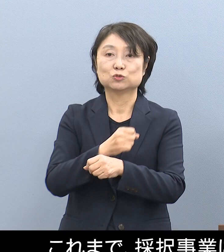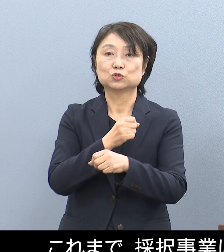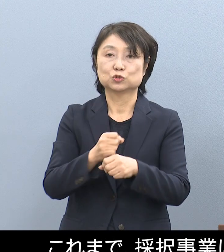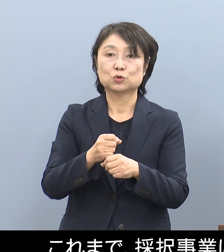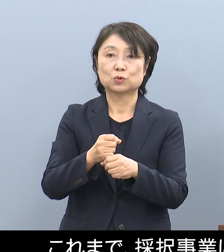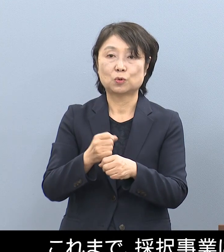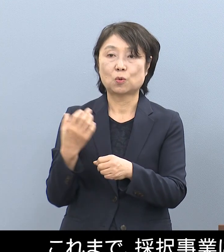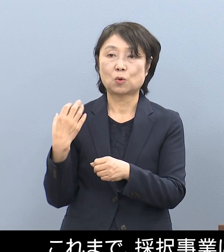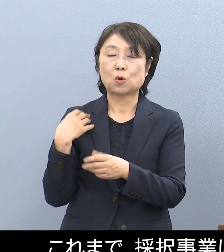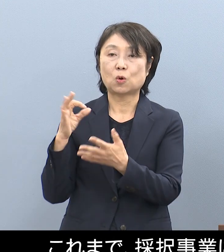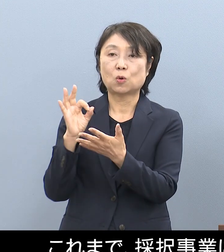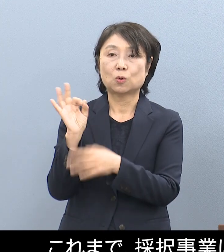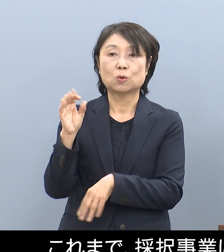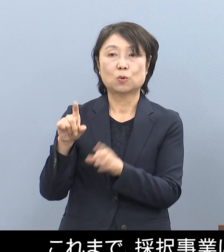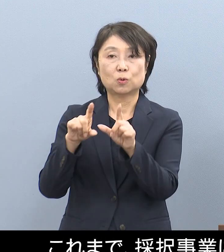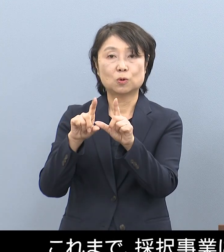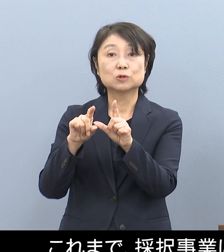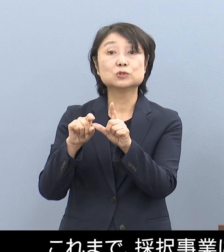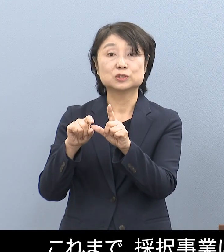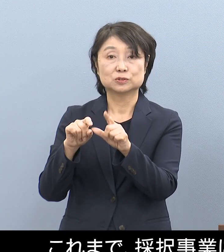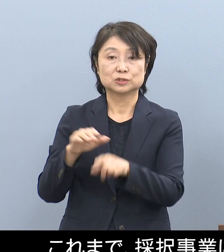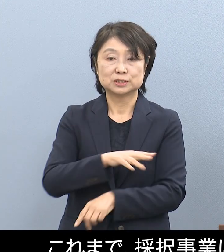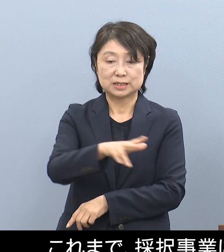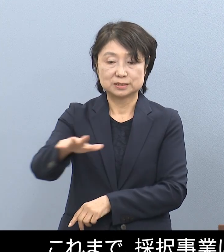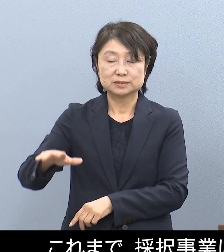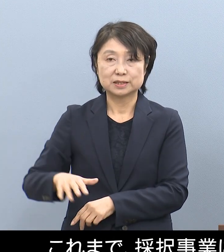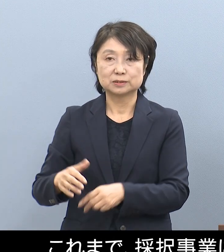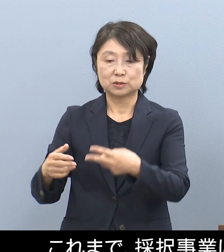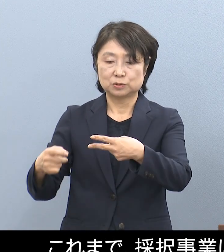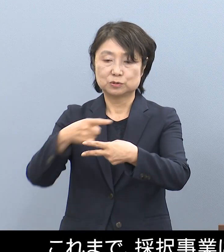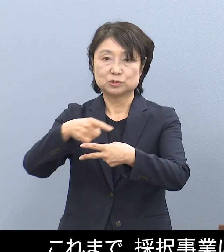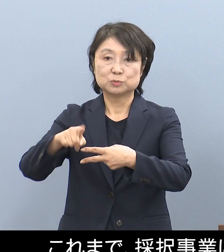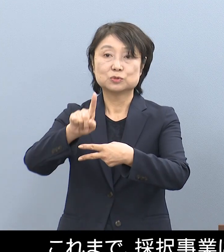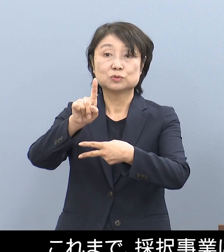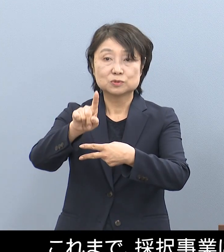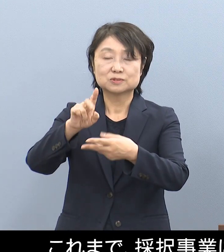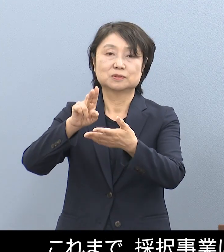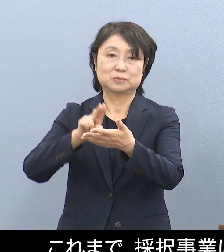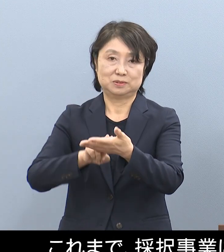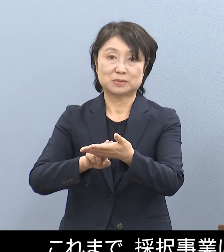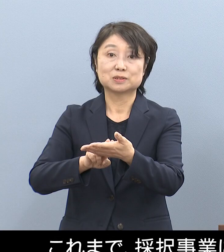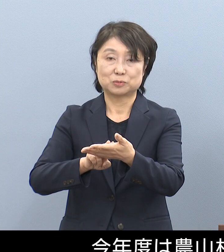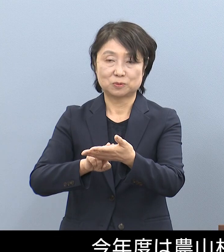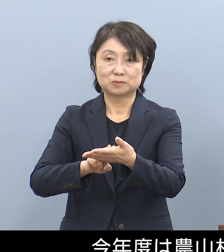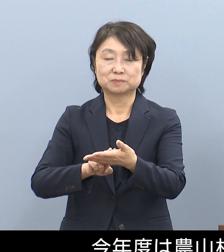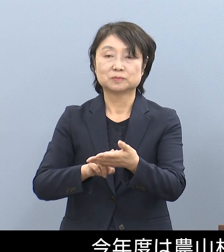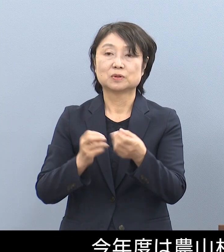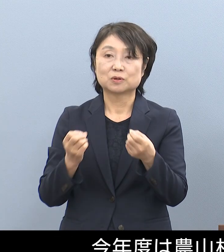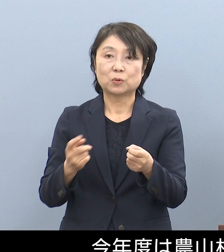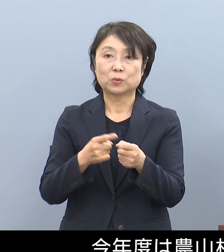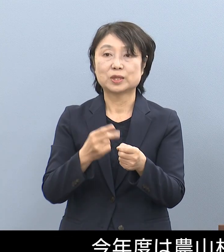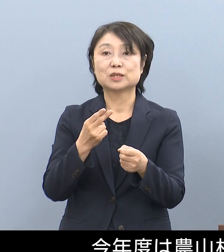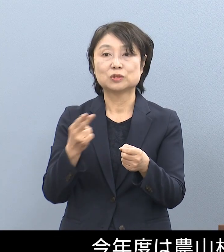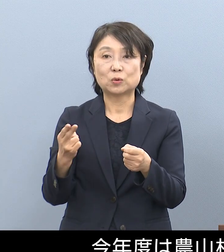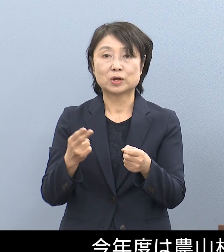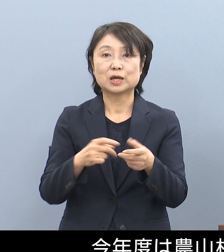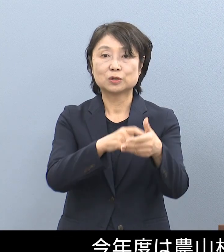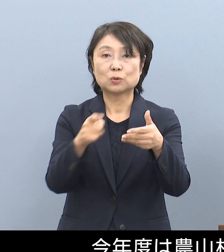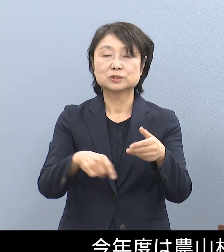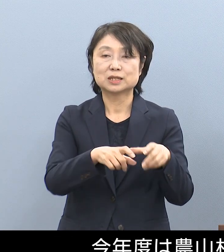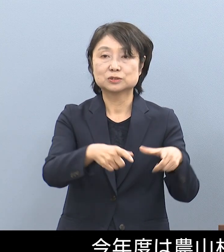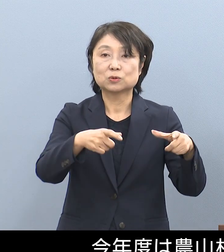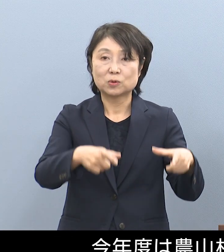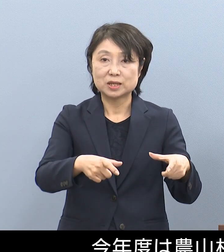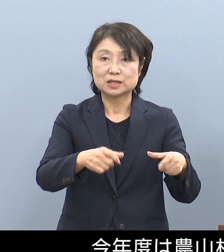助率を市内全域で一律2分の1といたしておりましたものを、今年度は農山村エリアで